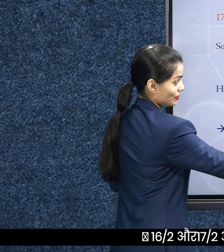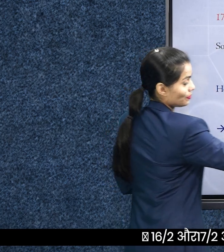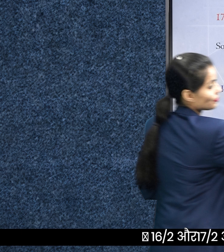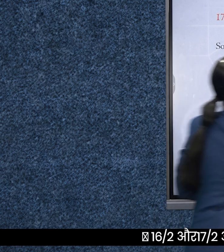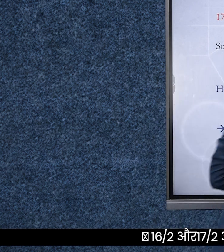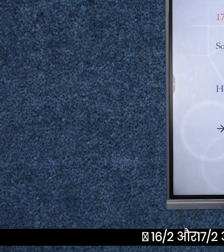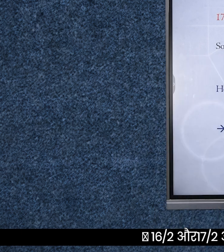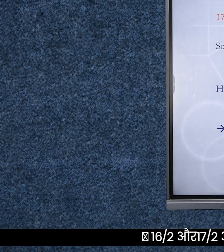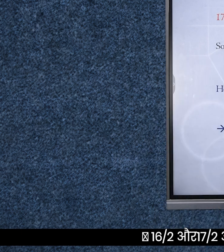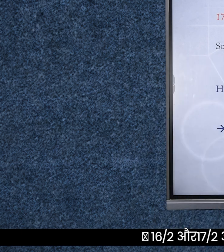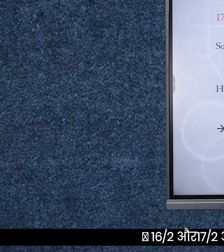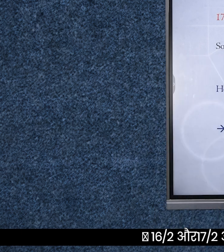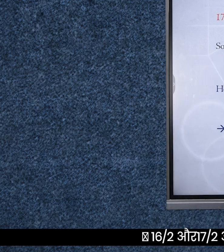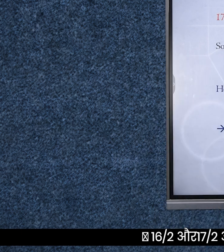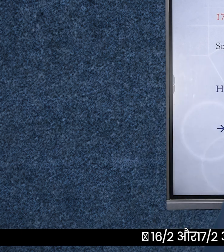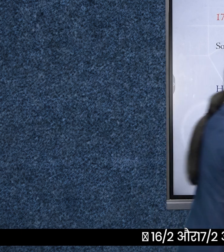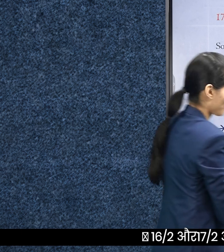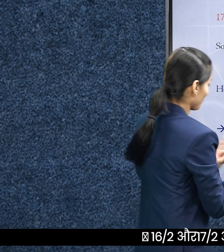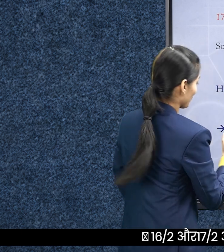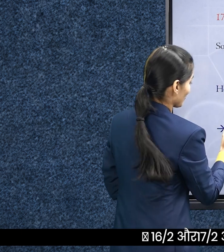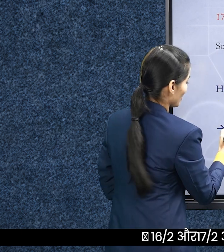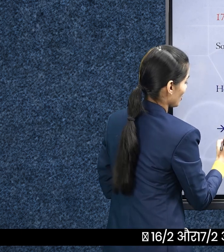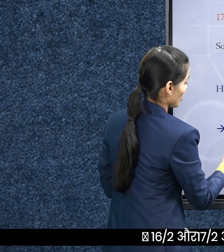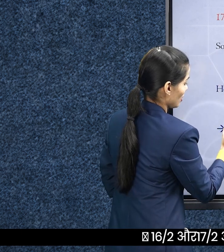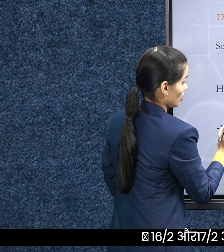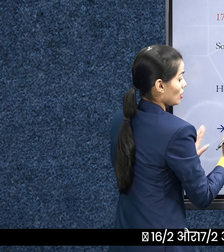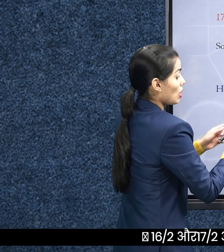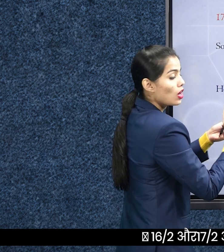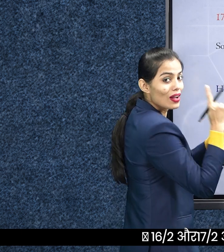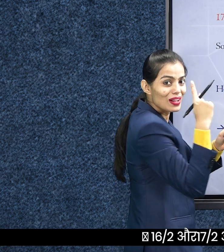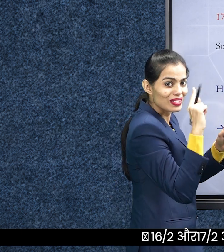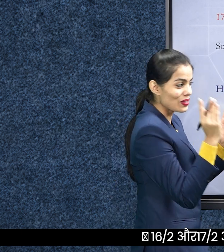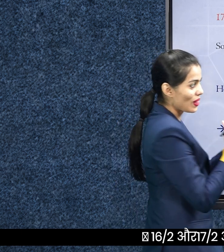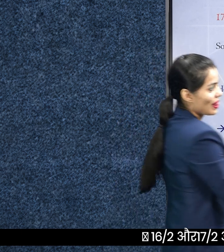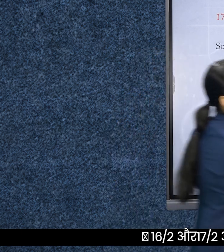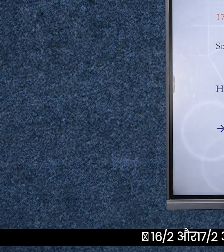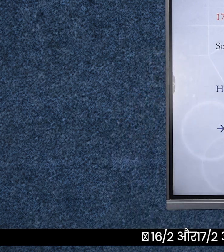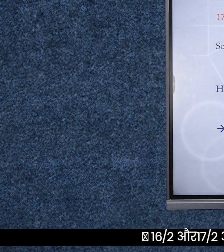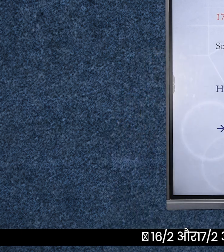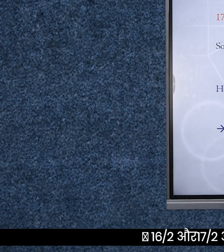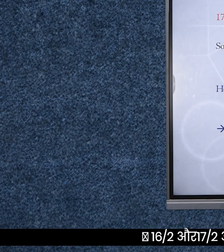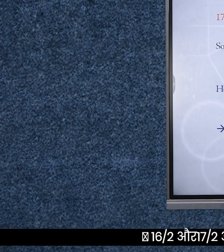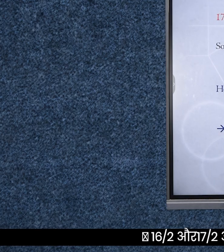16/2 और 17/2 अर्थात 8वां और 9वां पद क्रमशः 10 और 14 है।